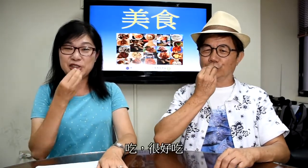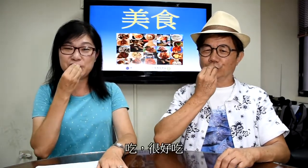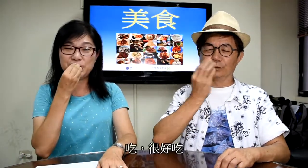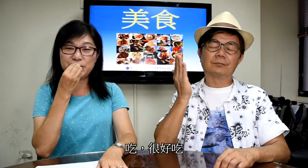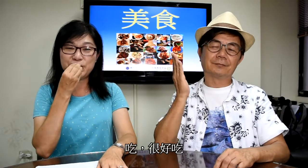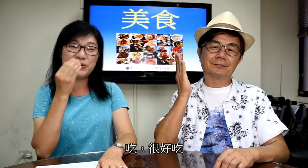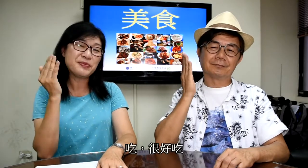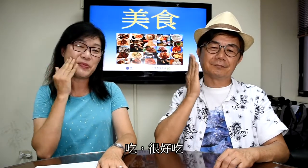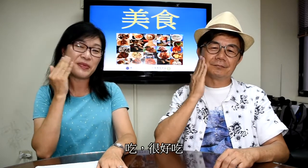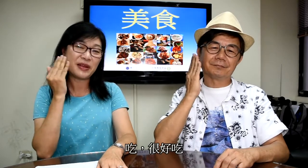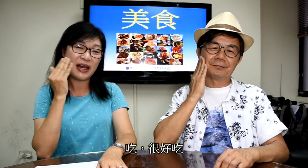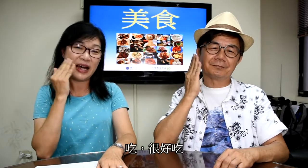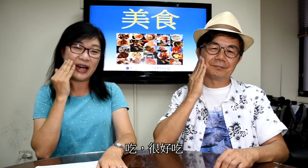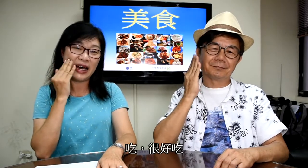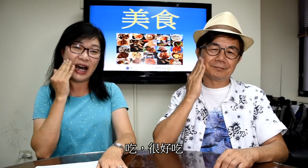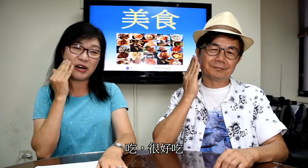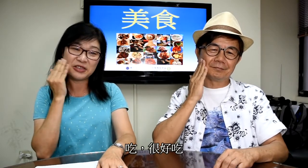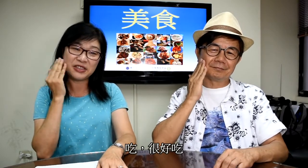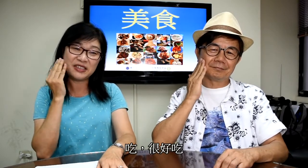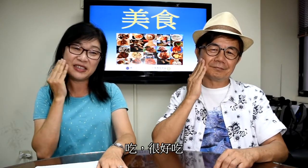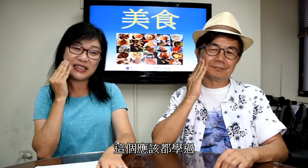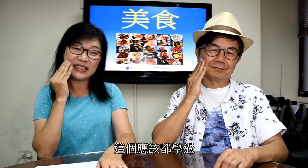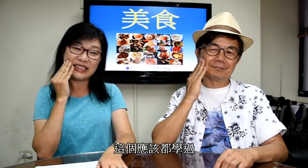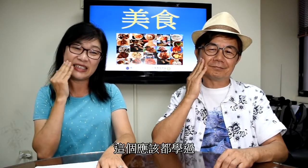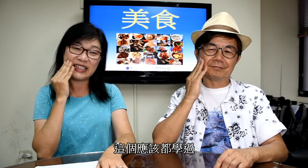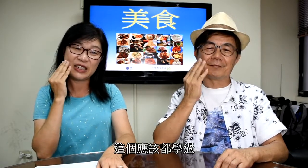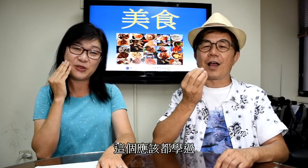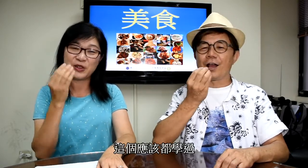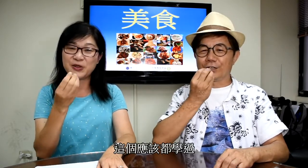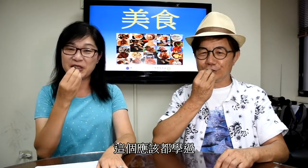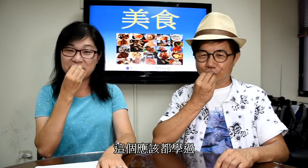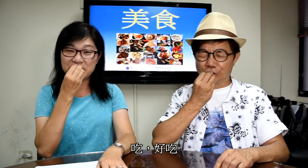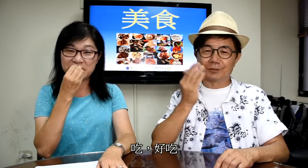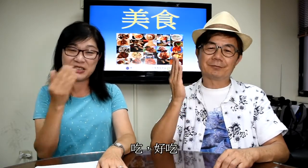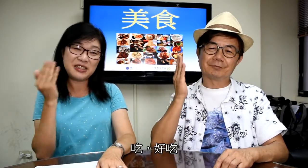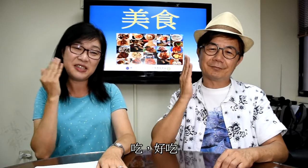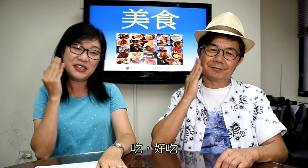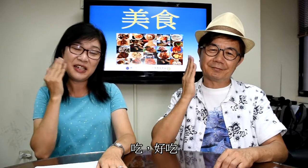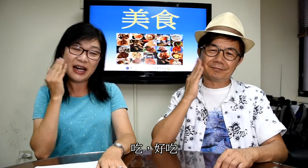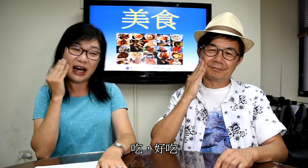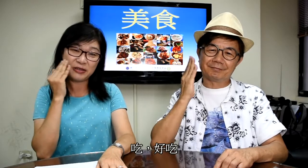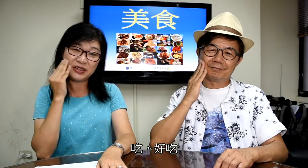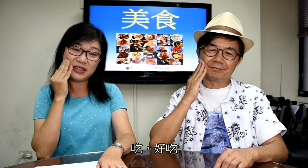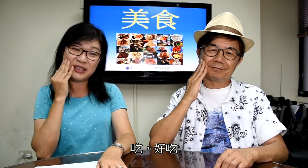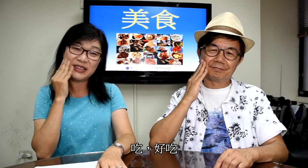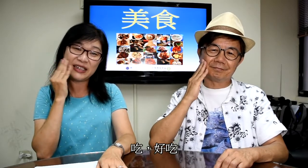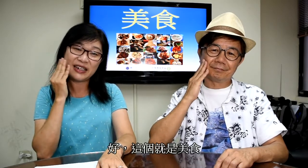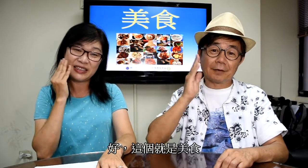吃，很好吃啊，这个应该都学过，吃，好吃啊，这个就